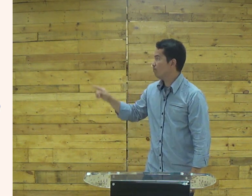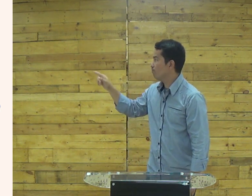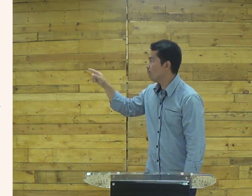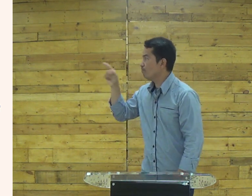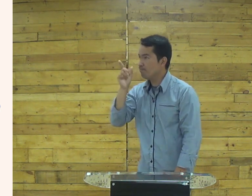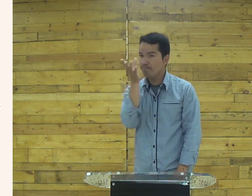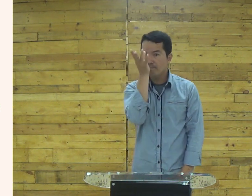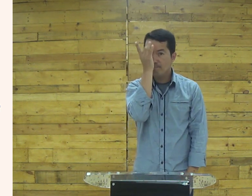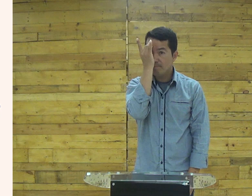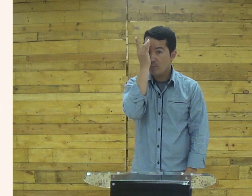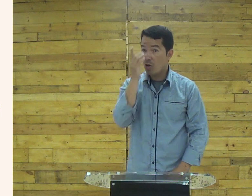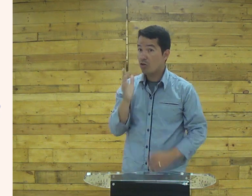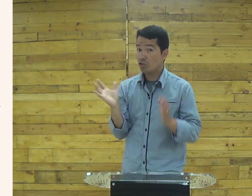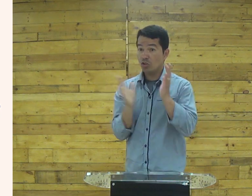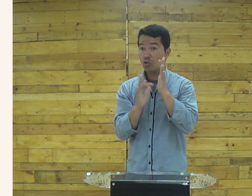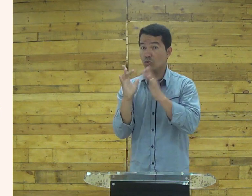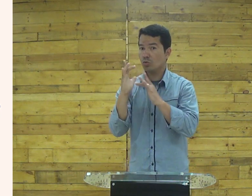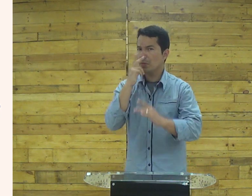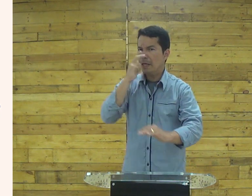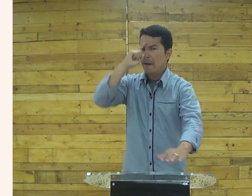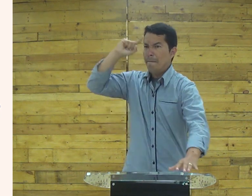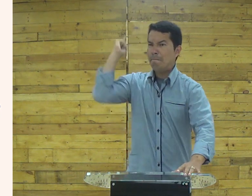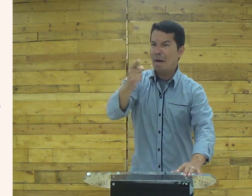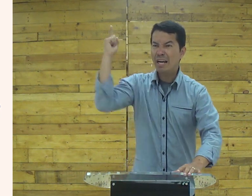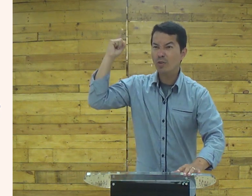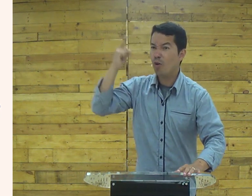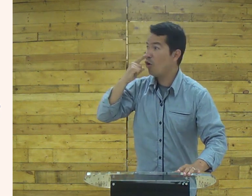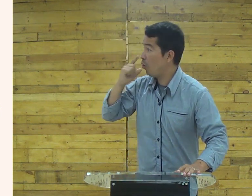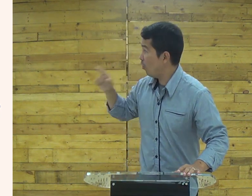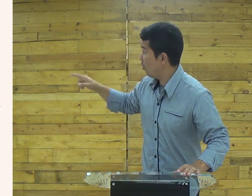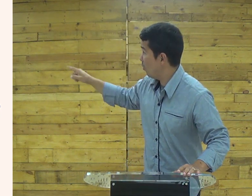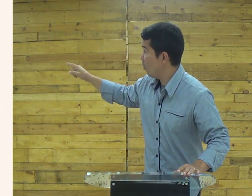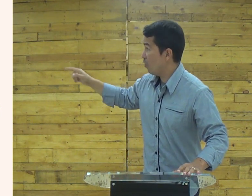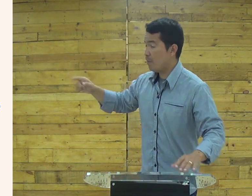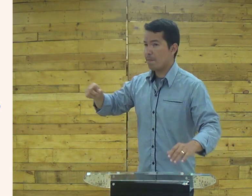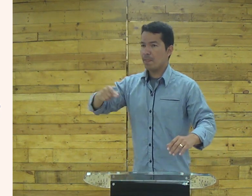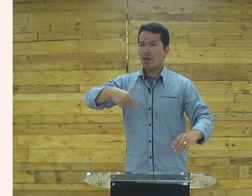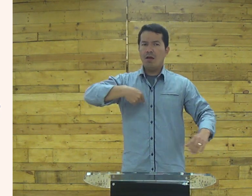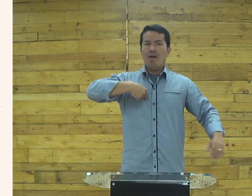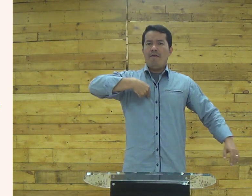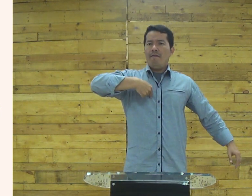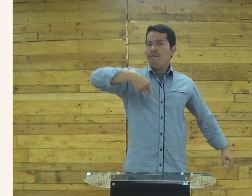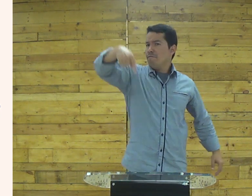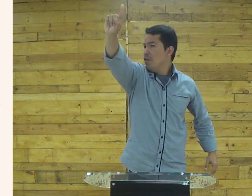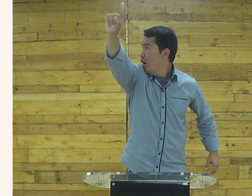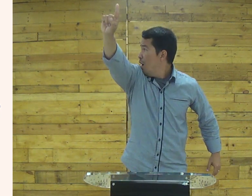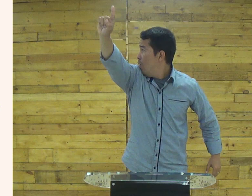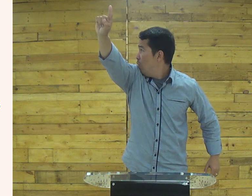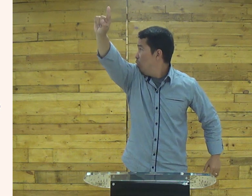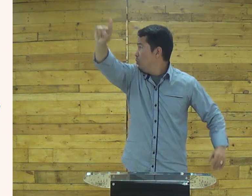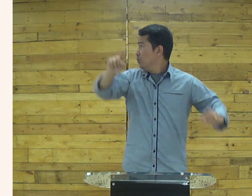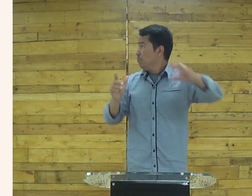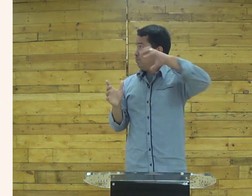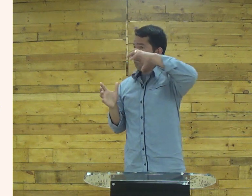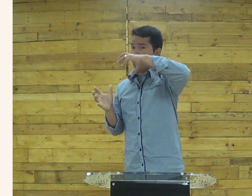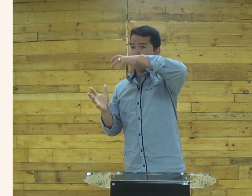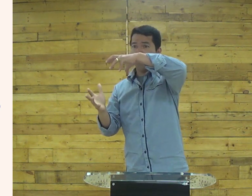gravaram aquilo. Sabe, Jesus deu-lhes uma ordem. Vão